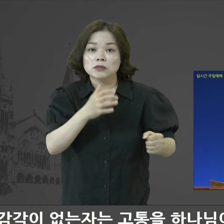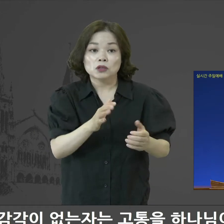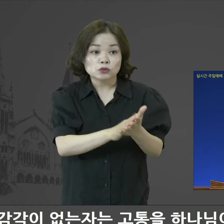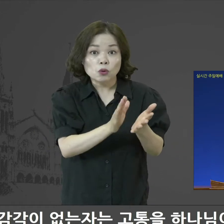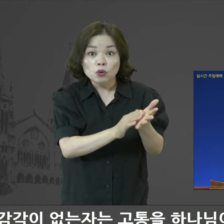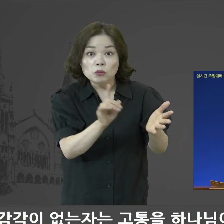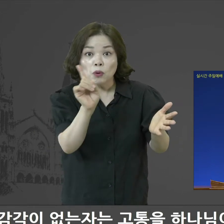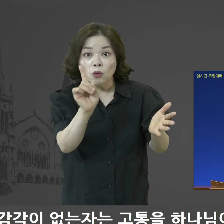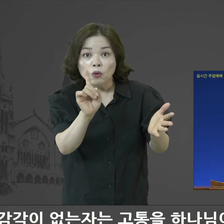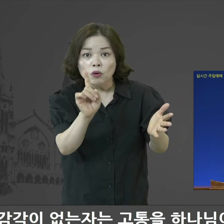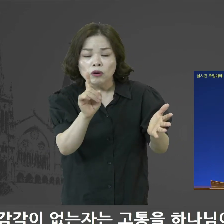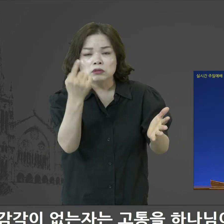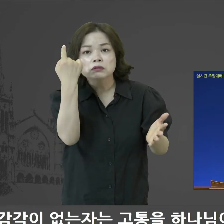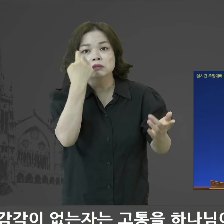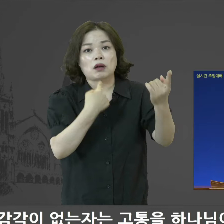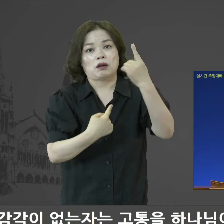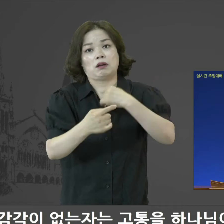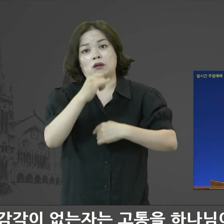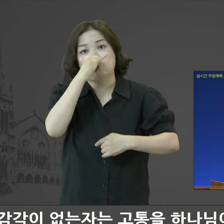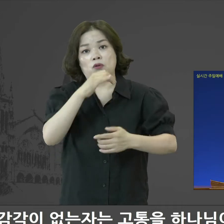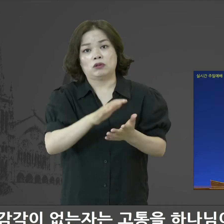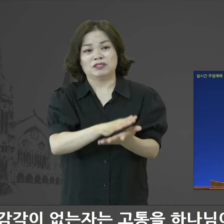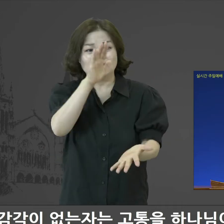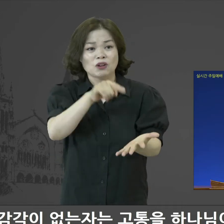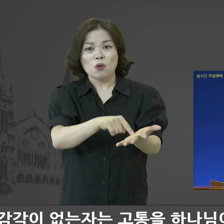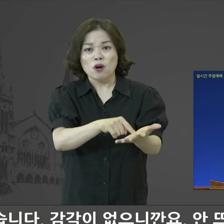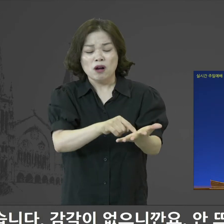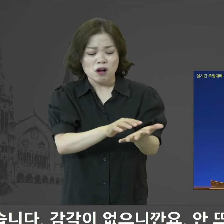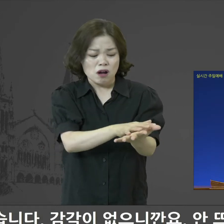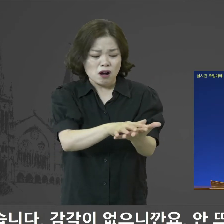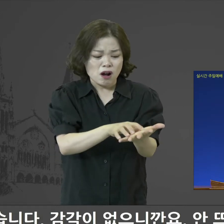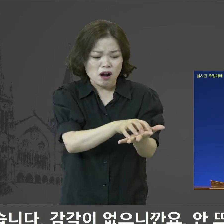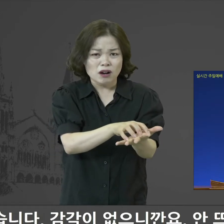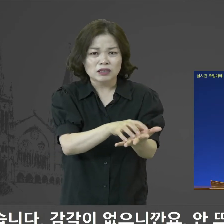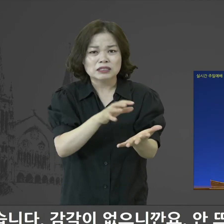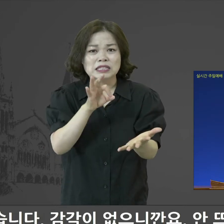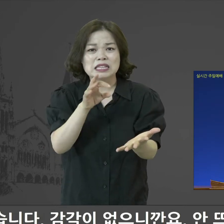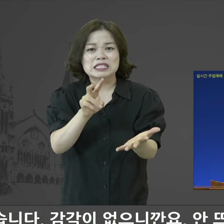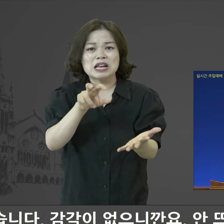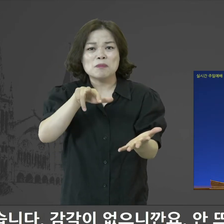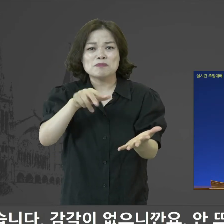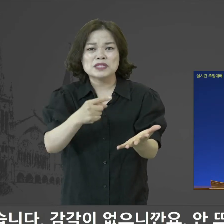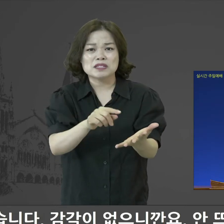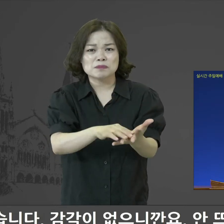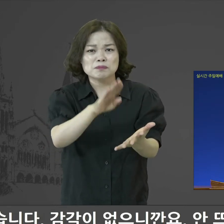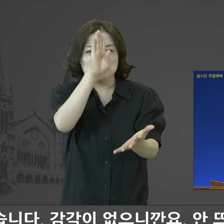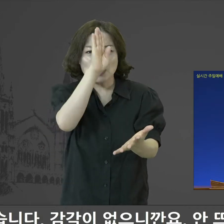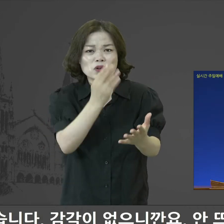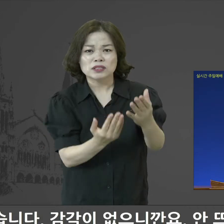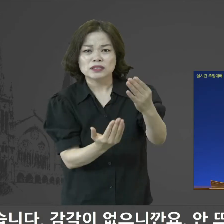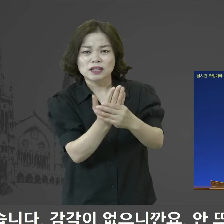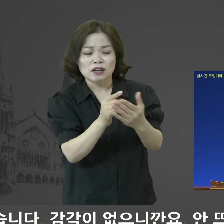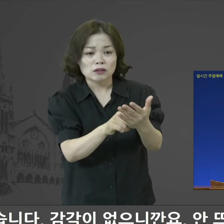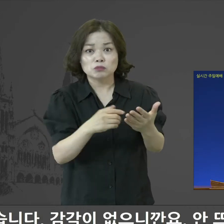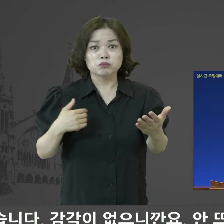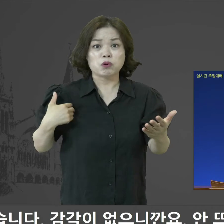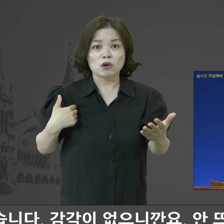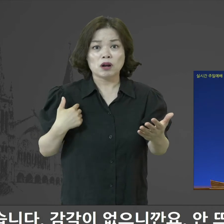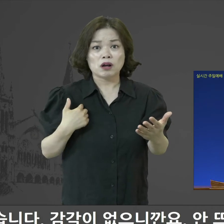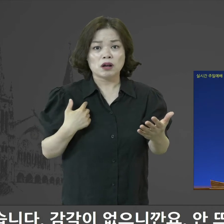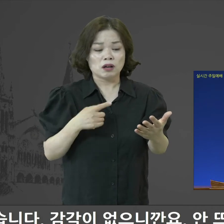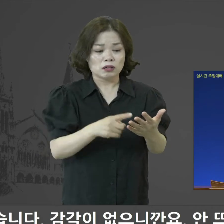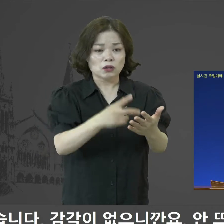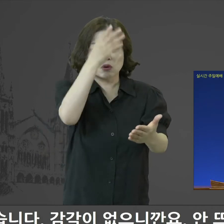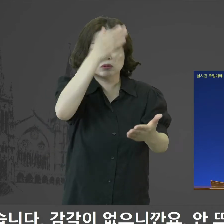다 화상을 입는 겁니다. 짓무르는 거죠. 그 안에 염증이 생기는 거죠. 염증이 깊어지는 겁니다. 그래도 모르는 겁니다. 결국